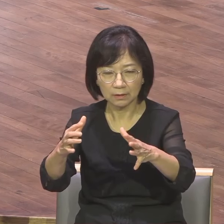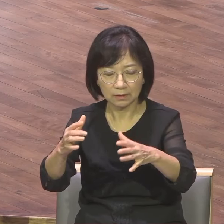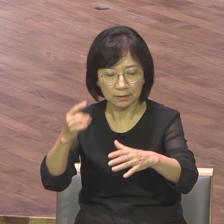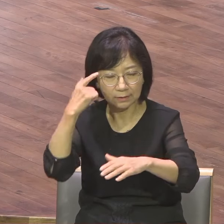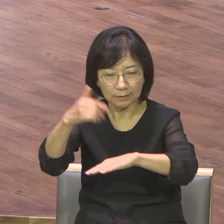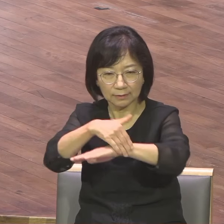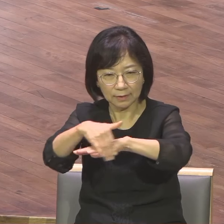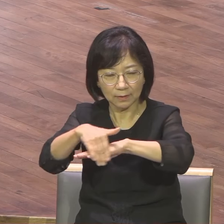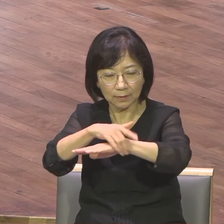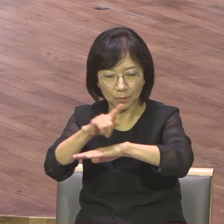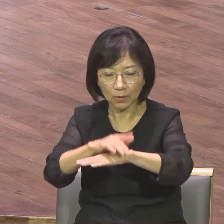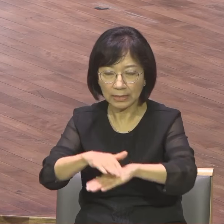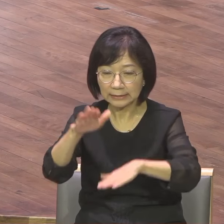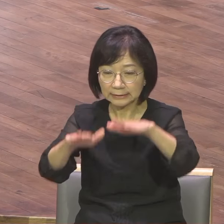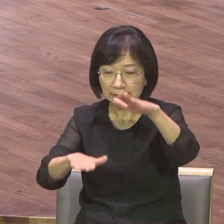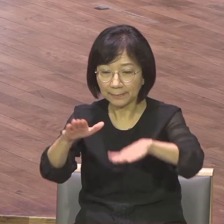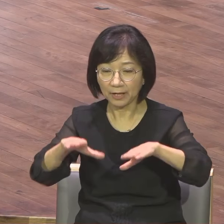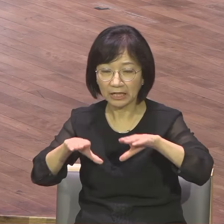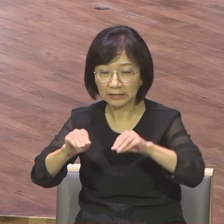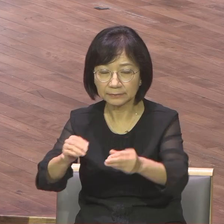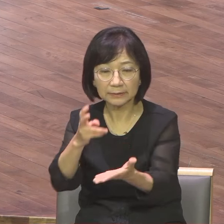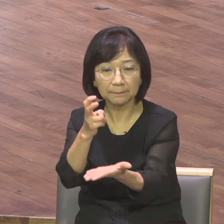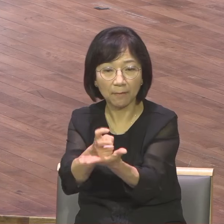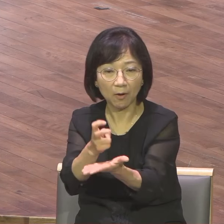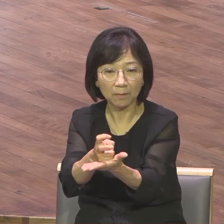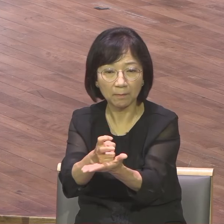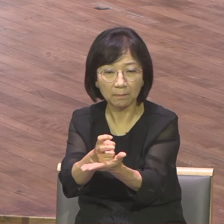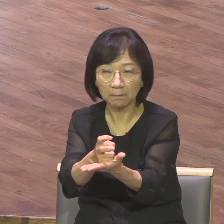차별금지법을 막아야 된다. 그거 하나예요.